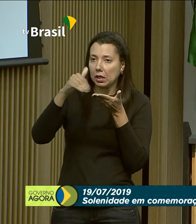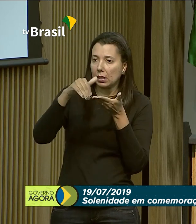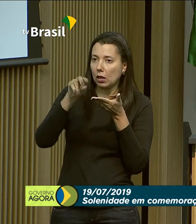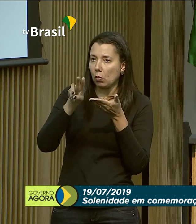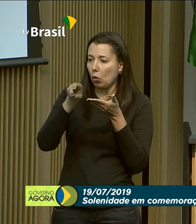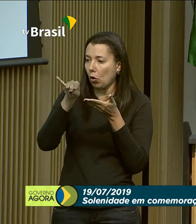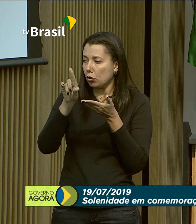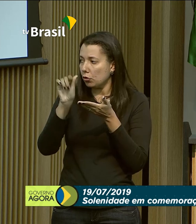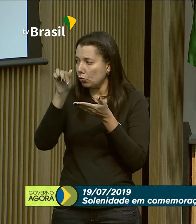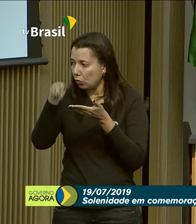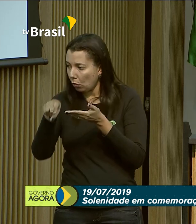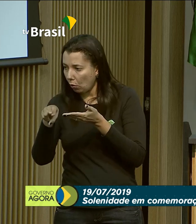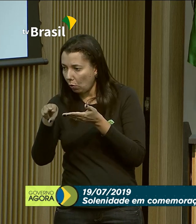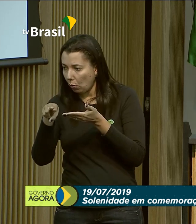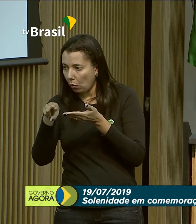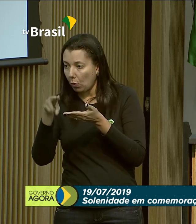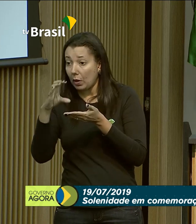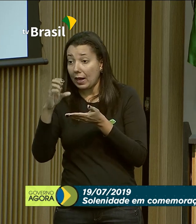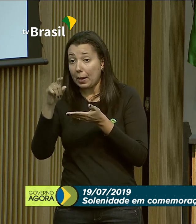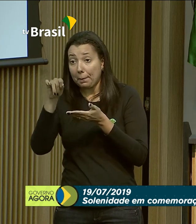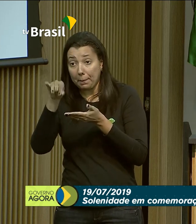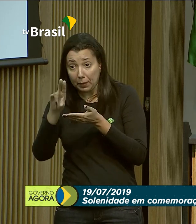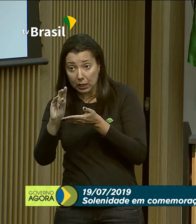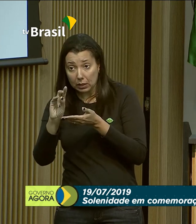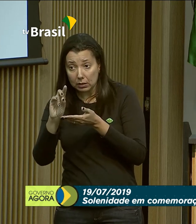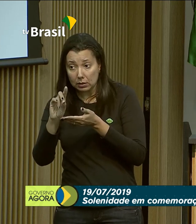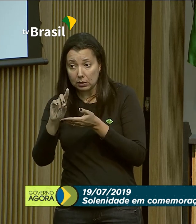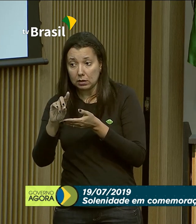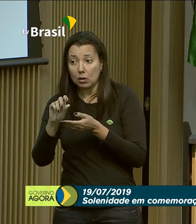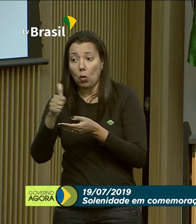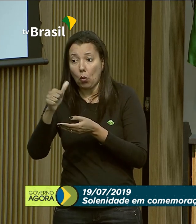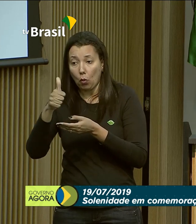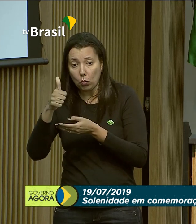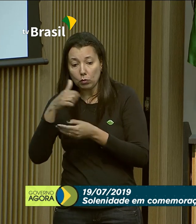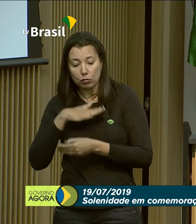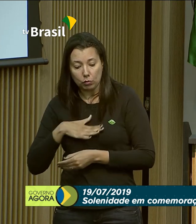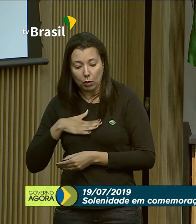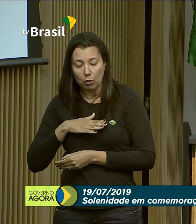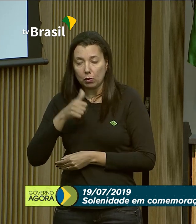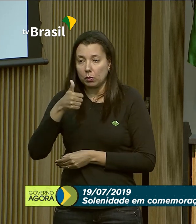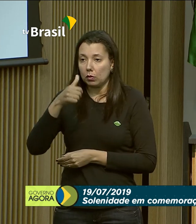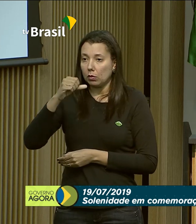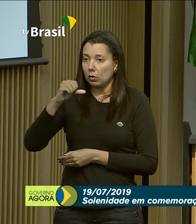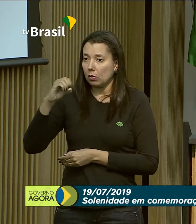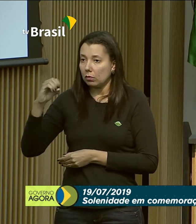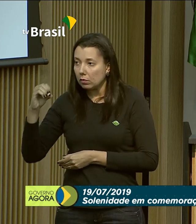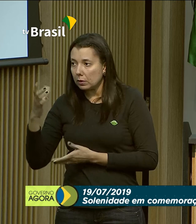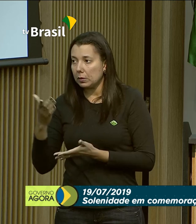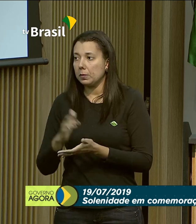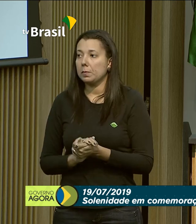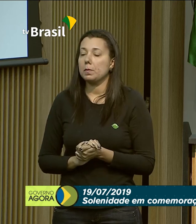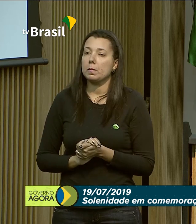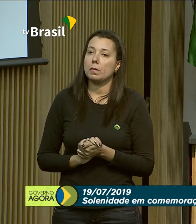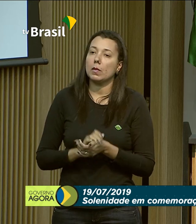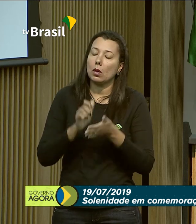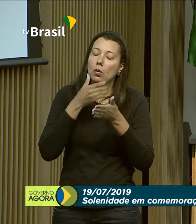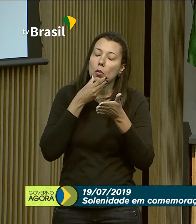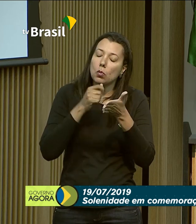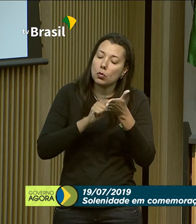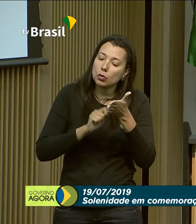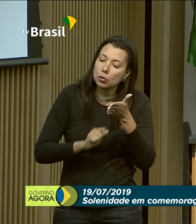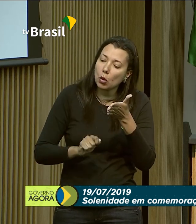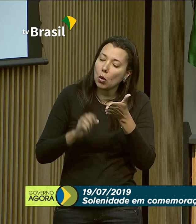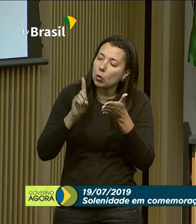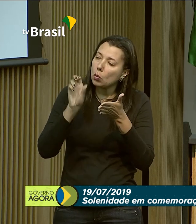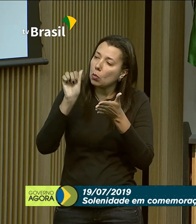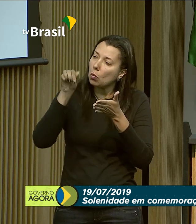Osta, de Campinas, fundado em 11 de agosto do mesmo ano, 1900. O escritor e jornalista Roberto